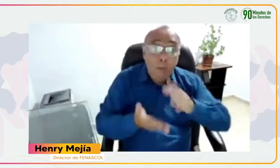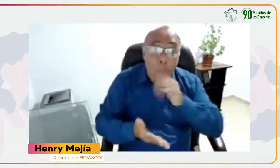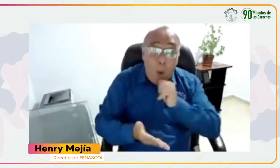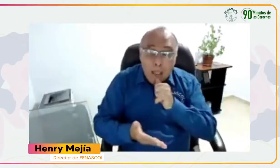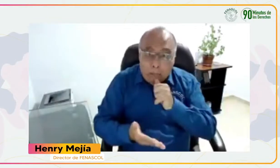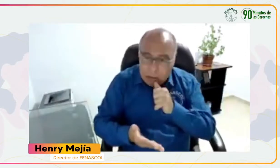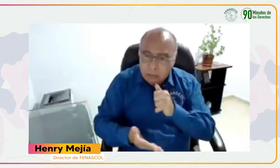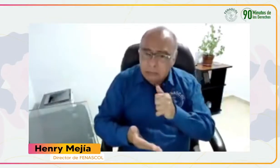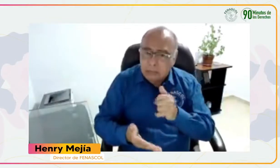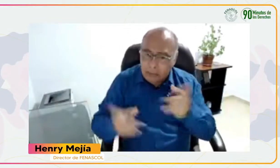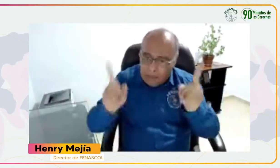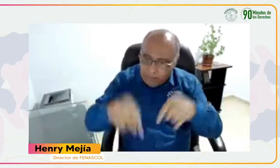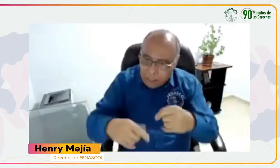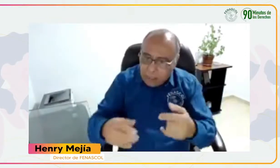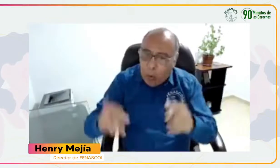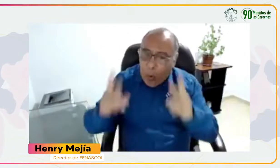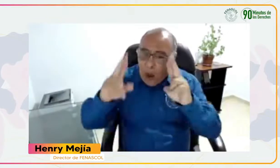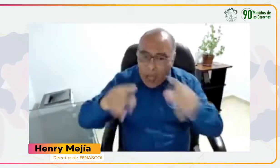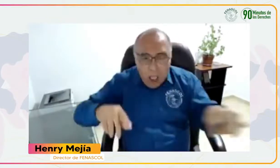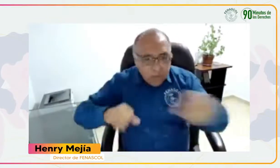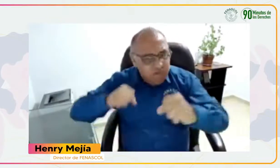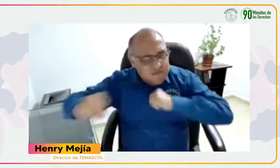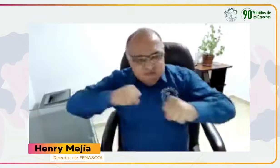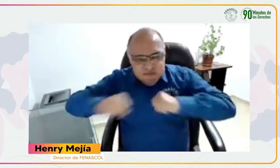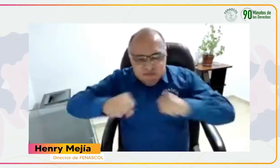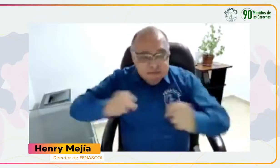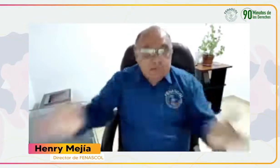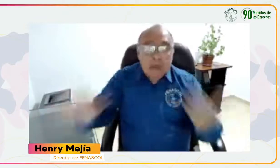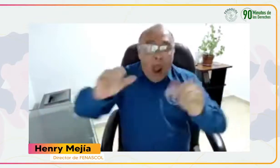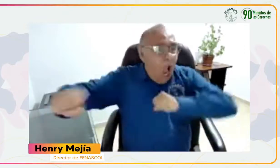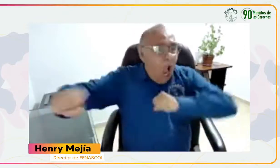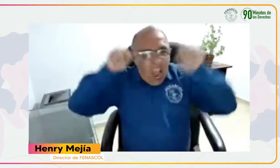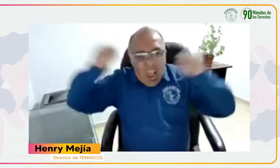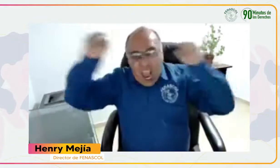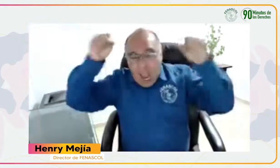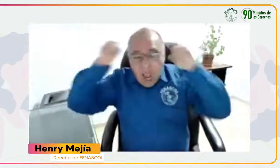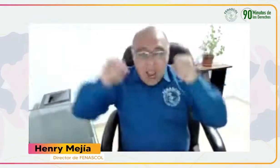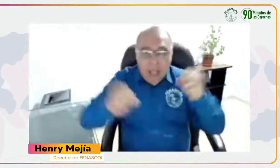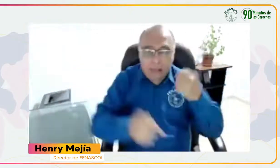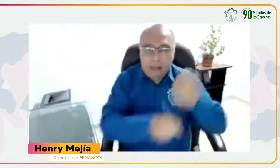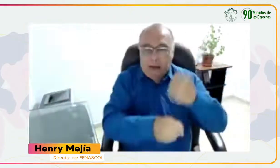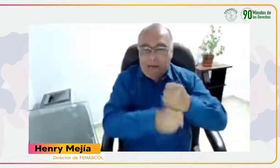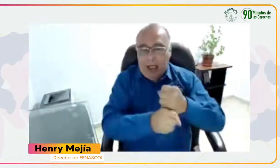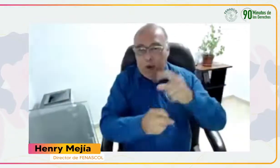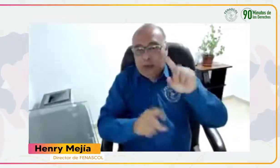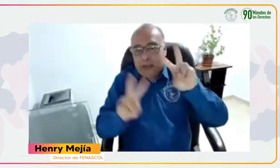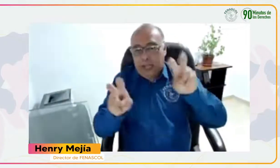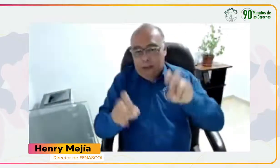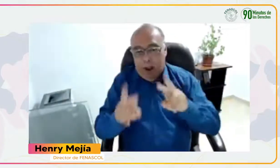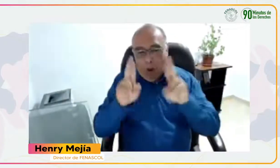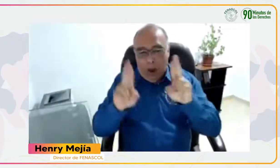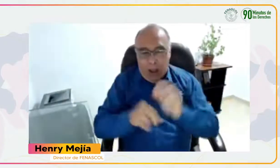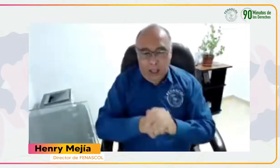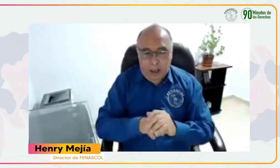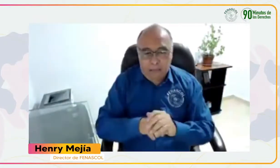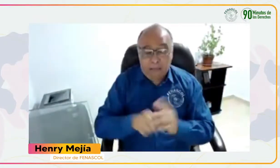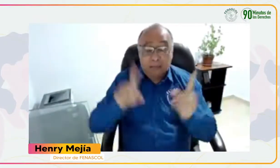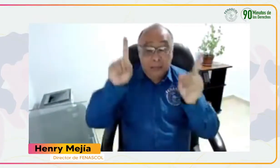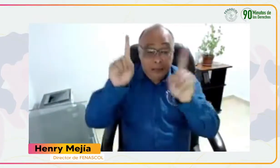hay trabajo, es que no hay intérpretes, pero para ello también debemos trabajar, activarnos, movilizarnos, manifestarnos